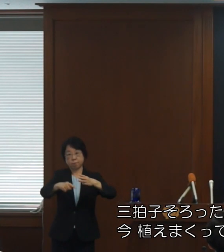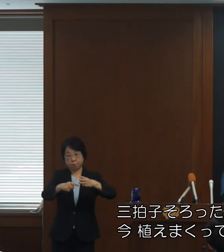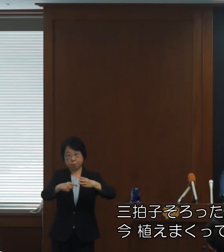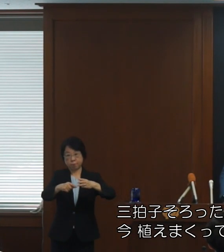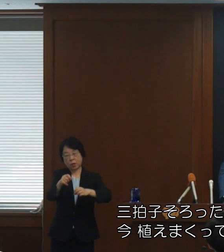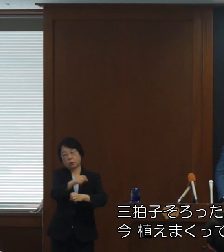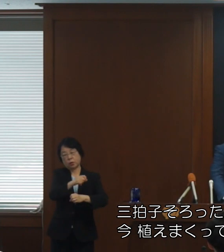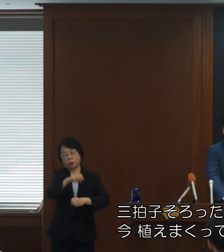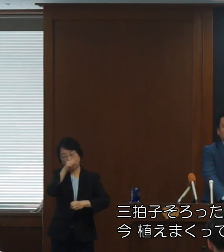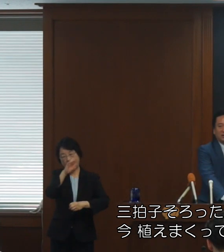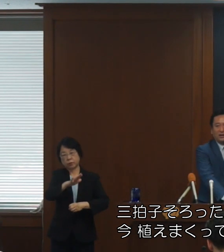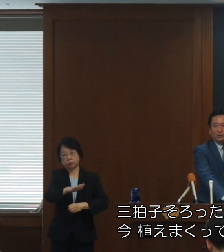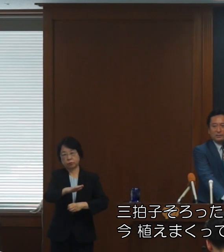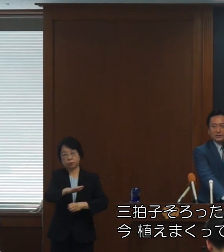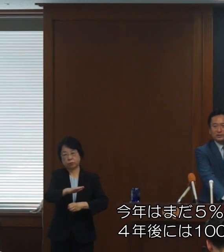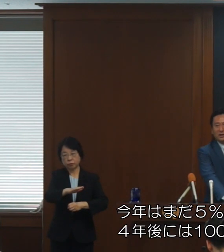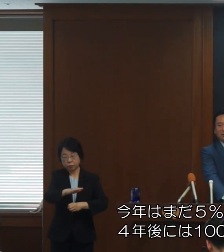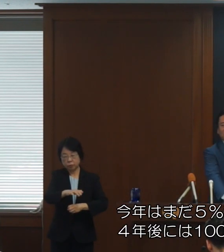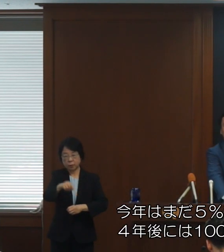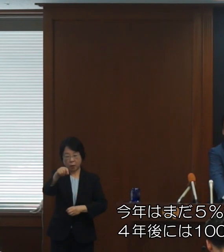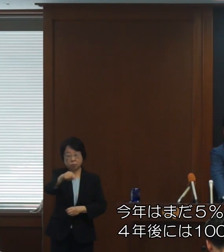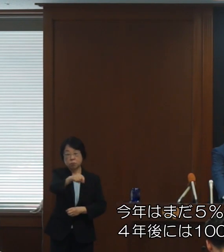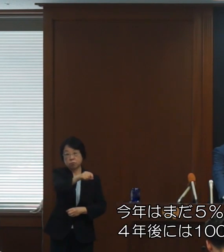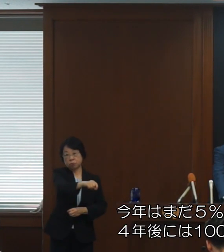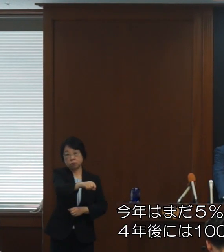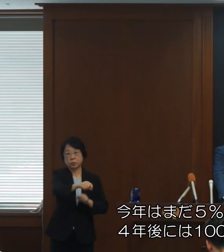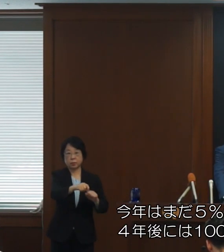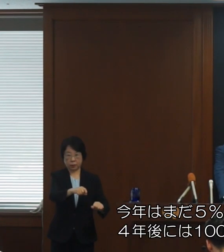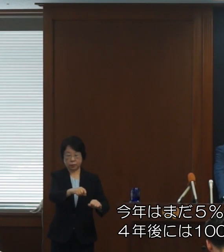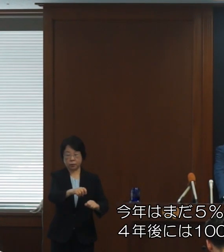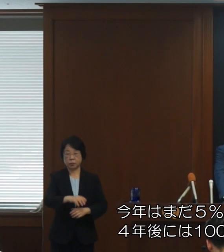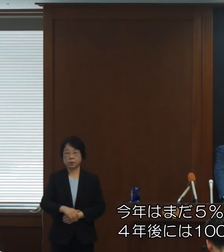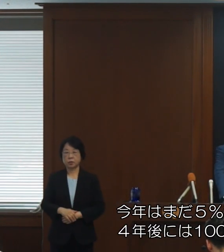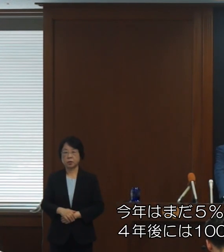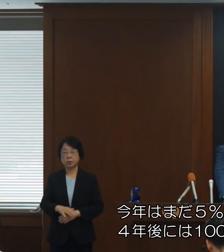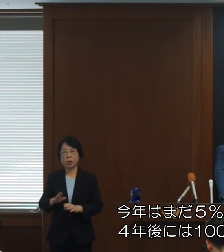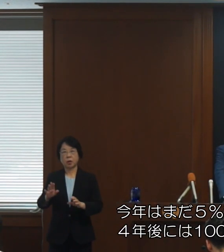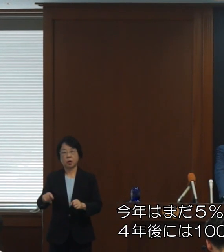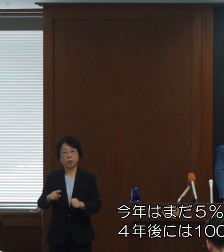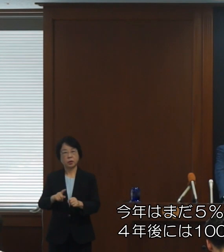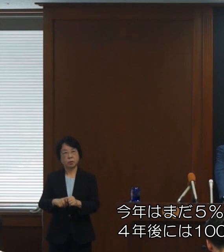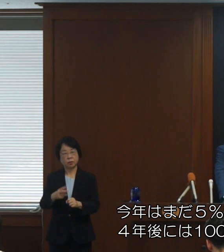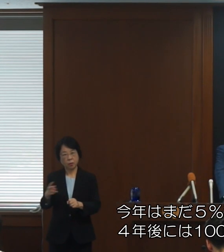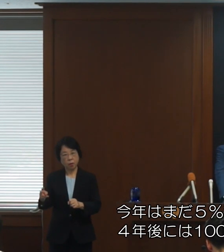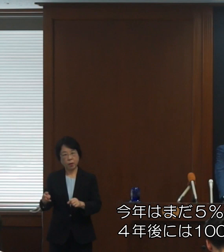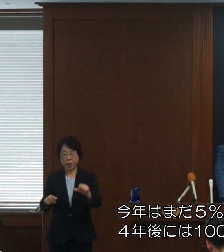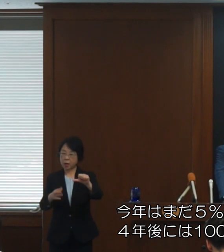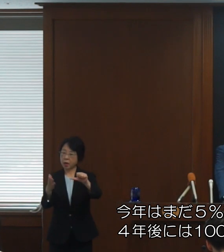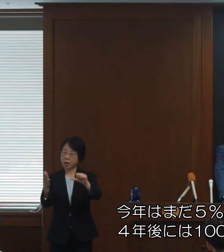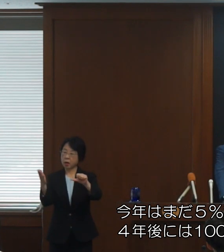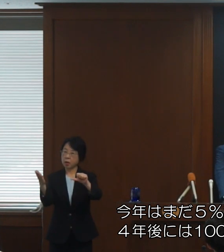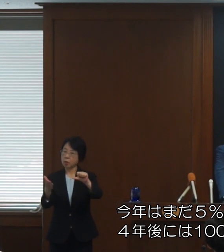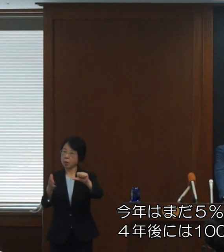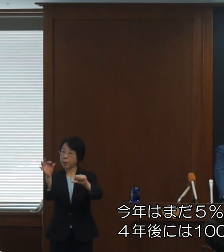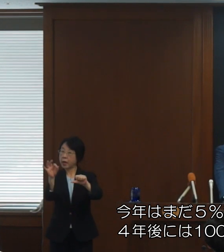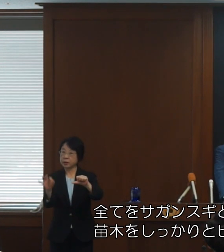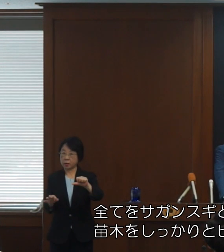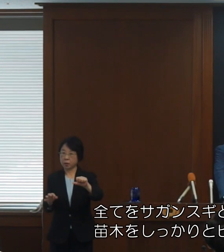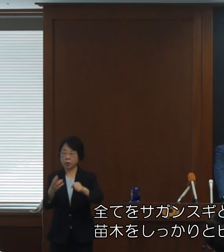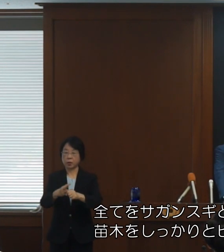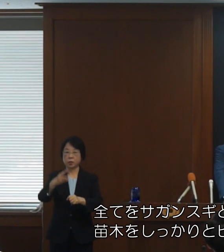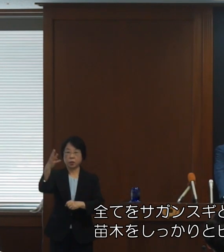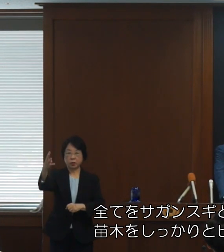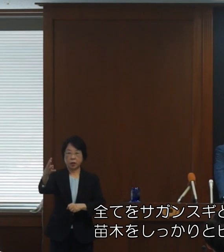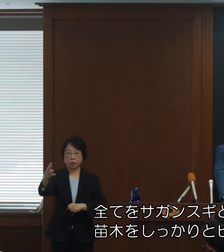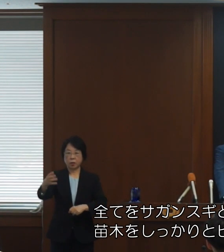いうものを今植えまくっております今年はまだ5%程度が下がるすぎですが4年後には100%